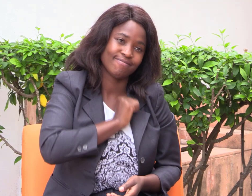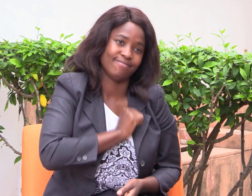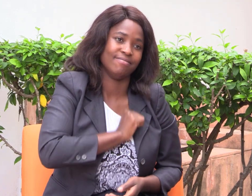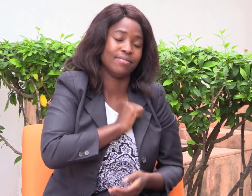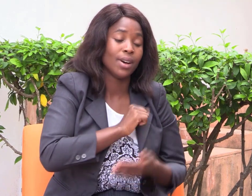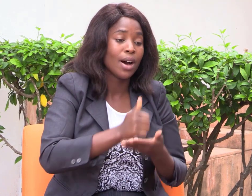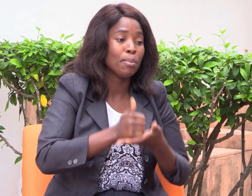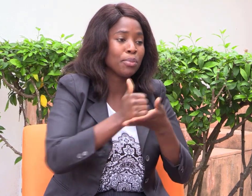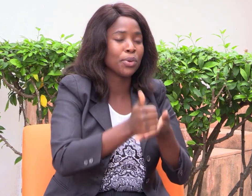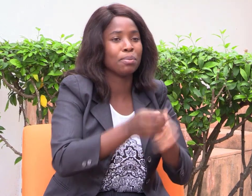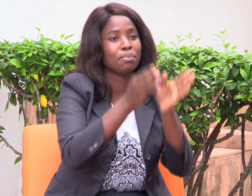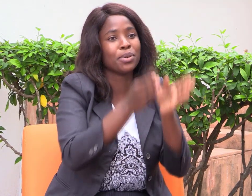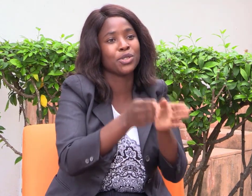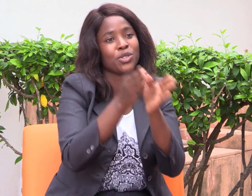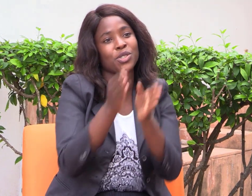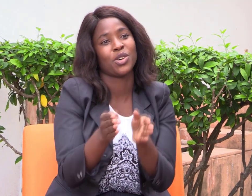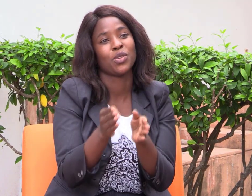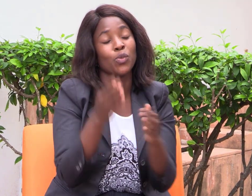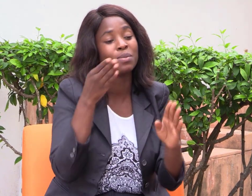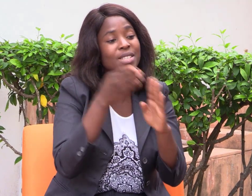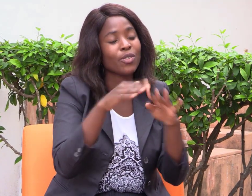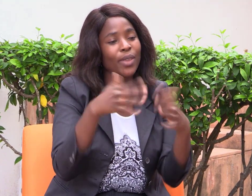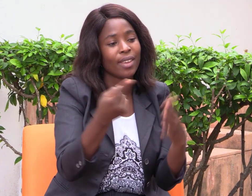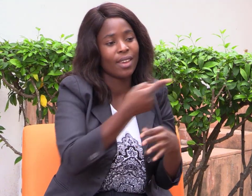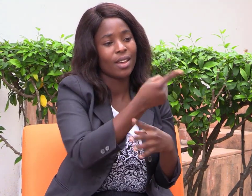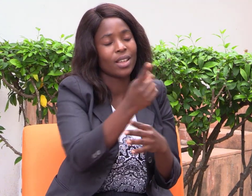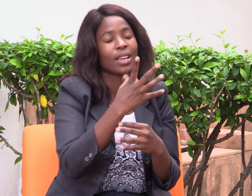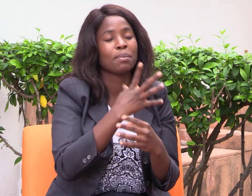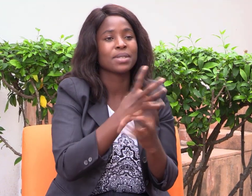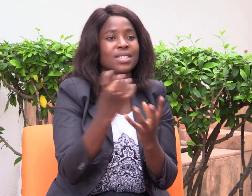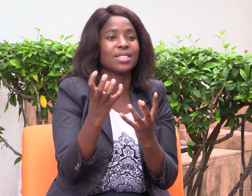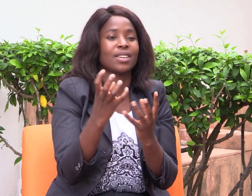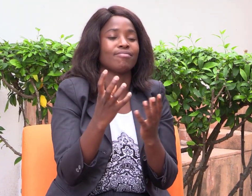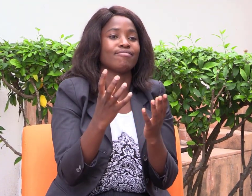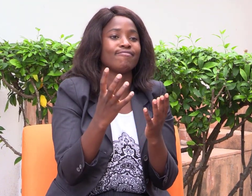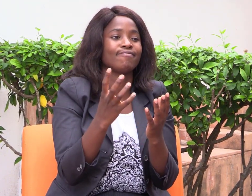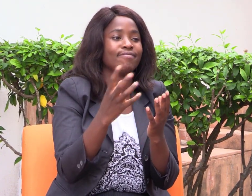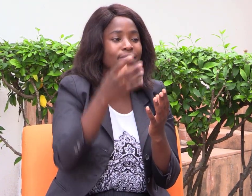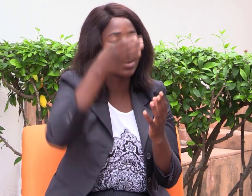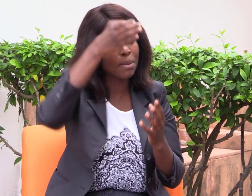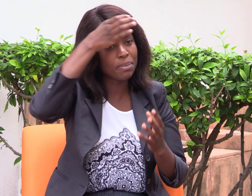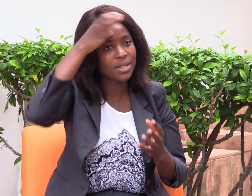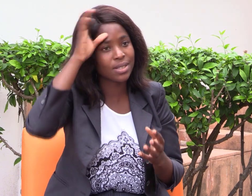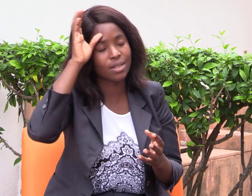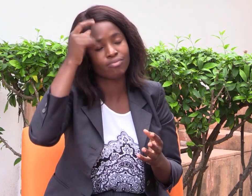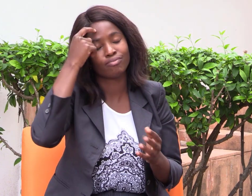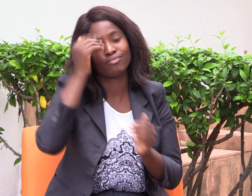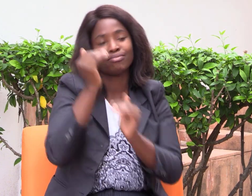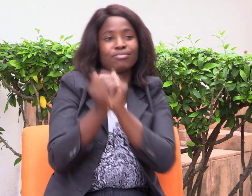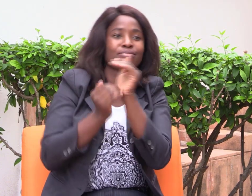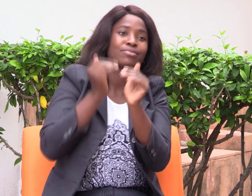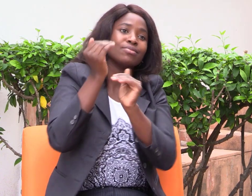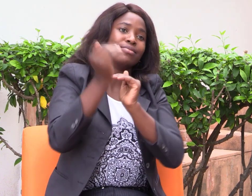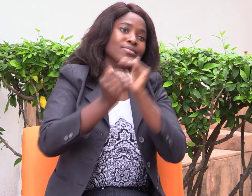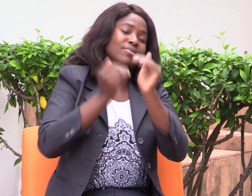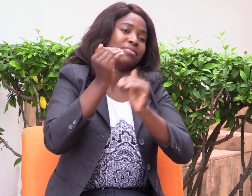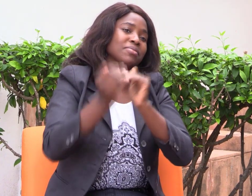tudo bem, está lá, vai tendo o apoio dessa pessoa. E essa pessoa estará capacitada, talvez